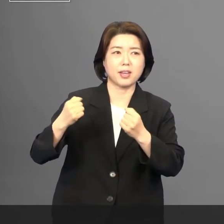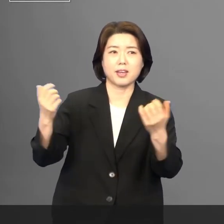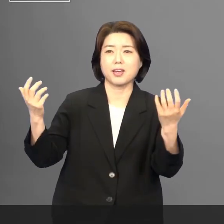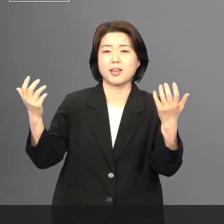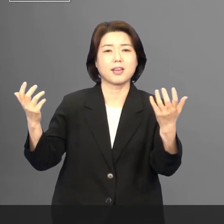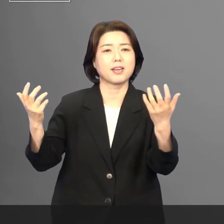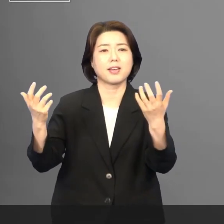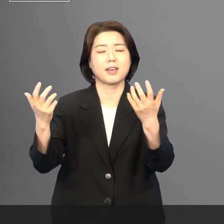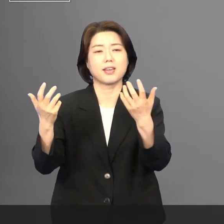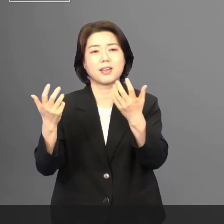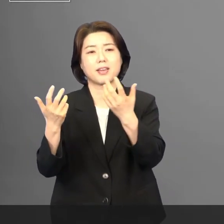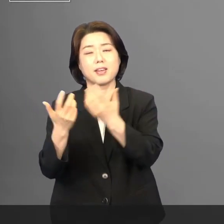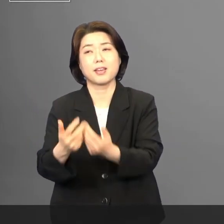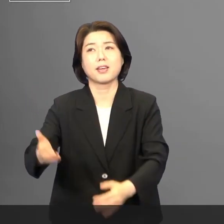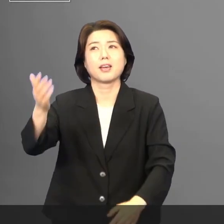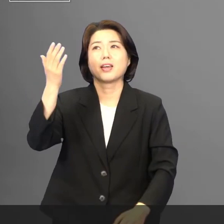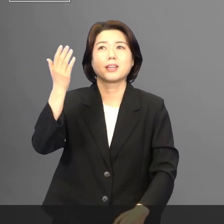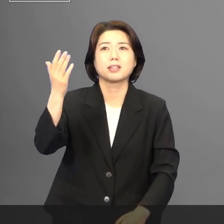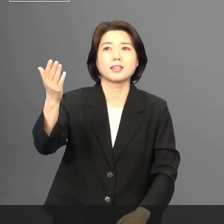간곡하게